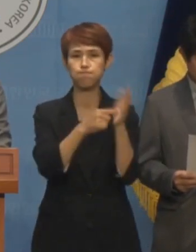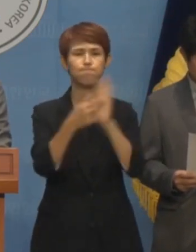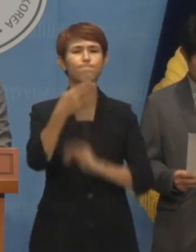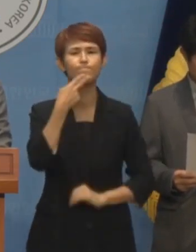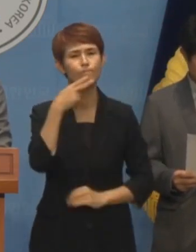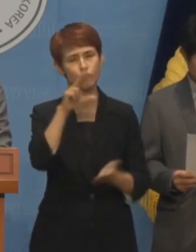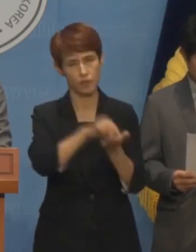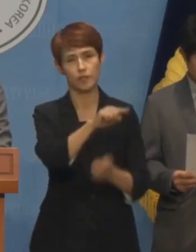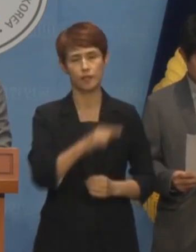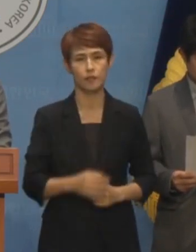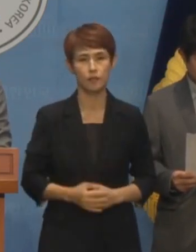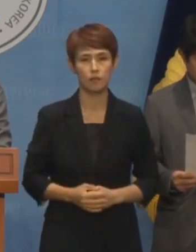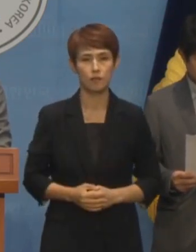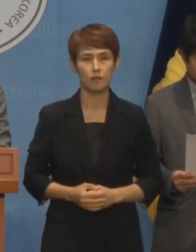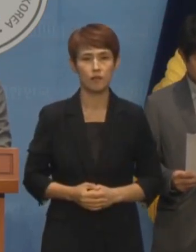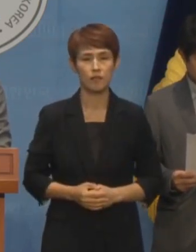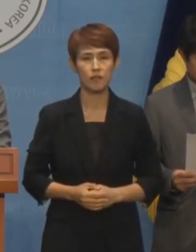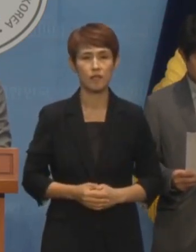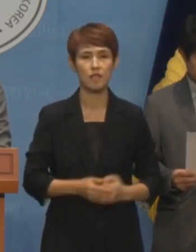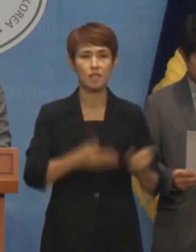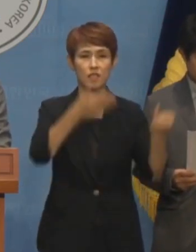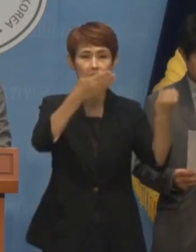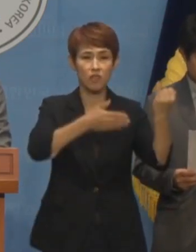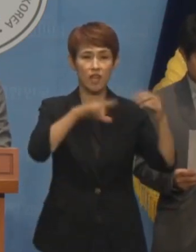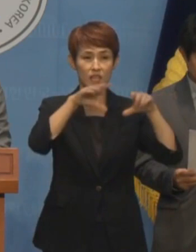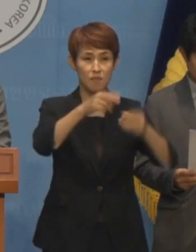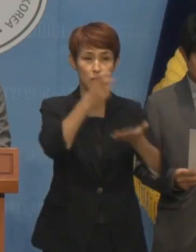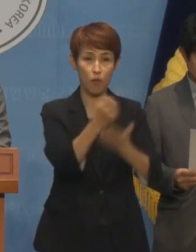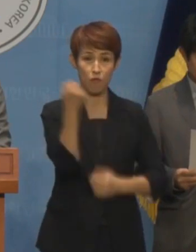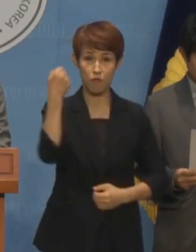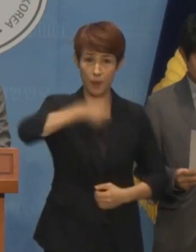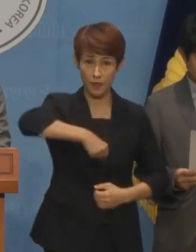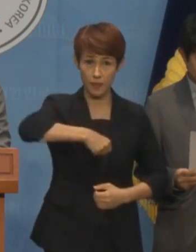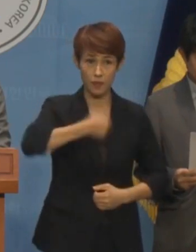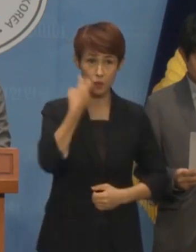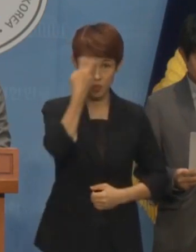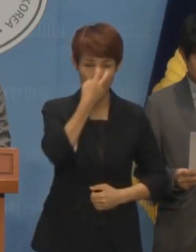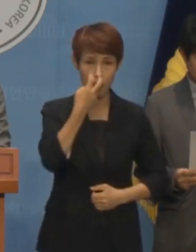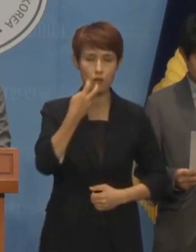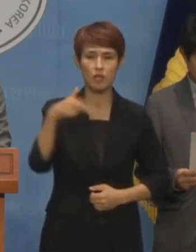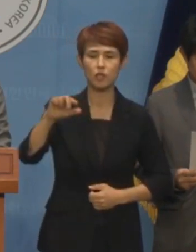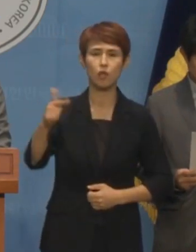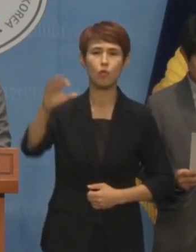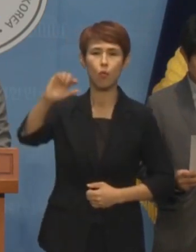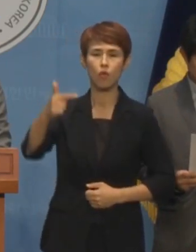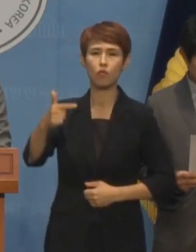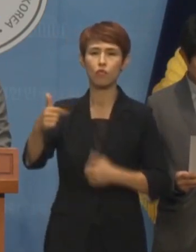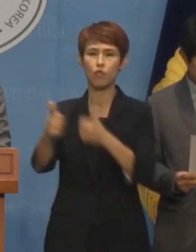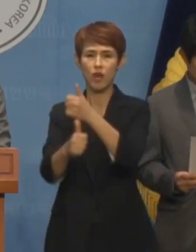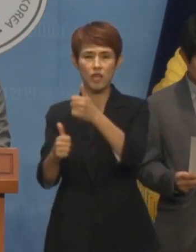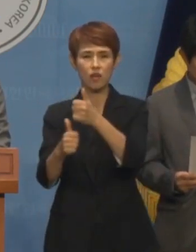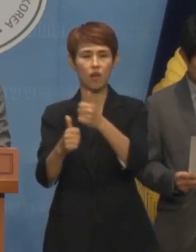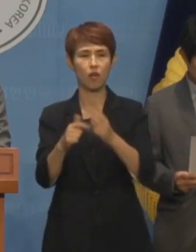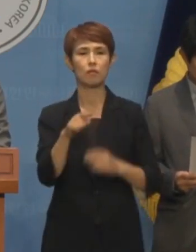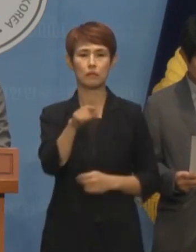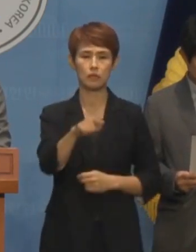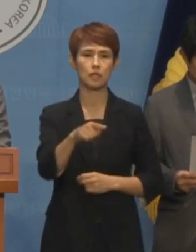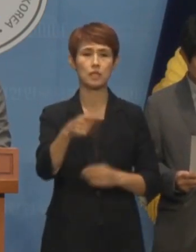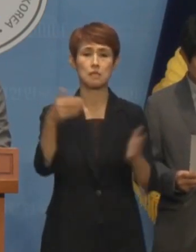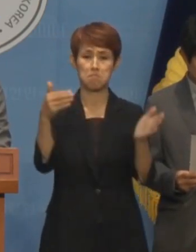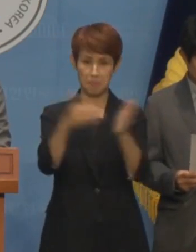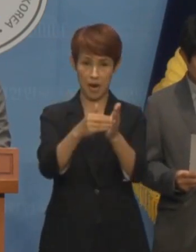점입니다. 청탁금지법 위반 행위 조사에 대해 권익위 전원위원회에서 종결을